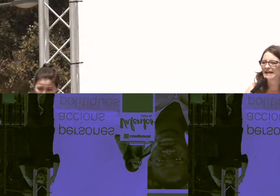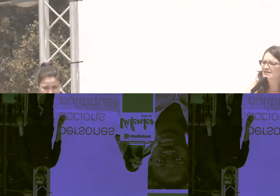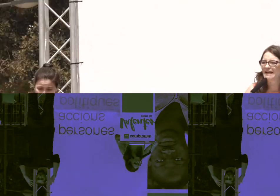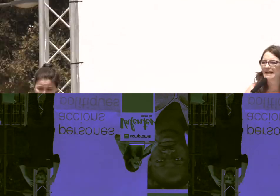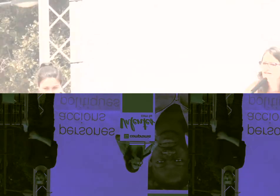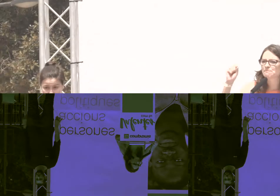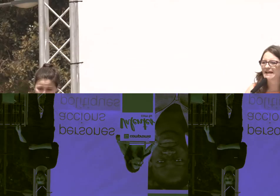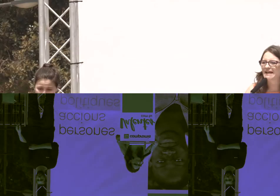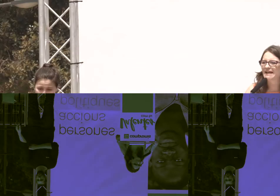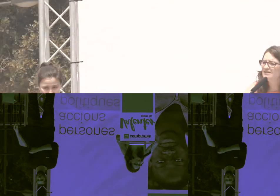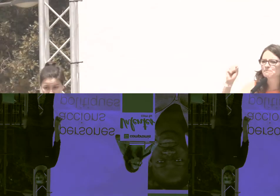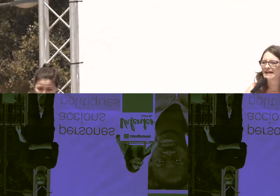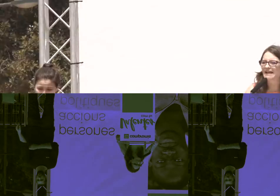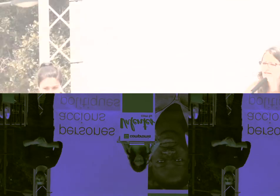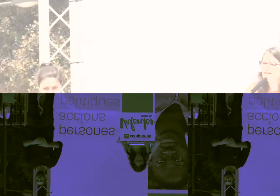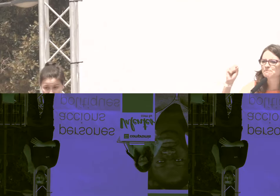En 2015